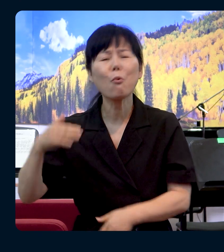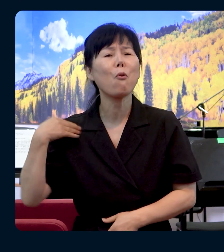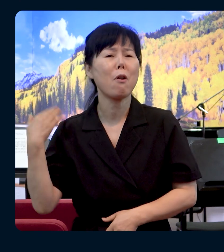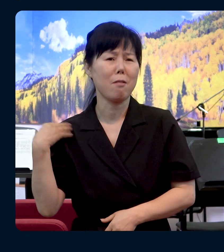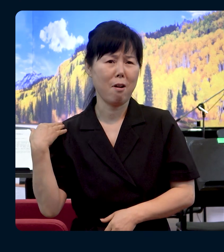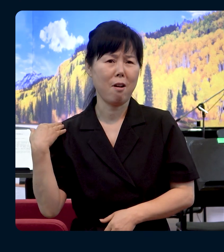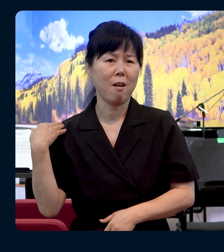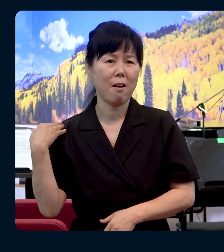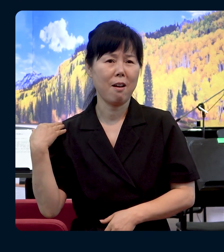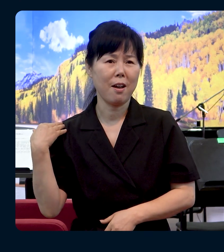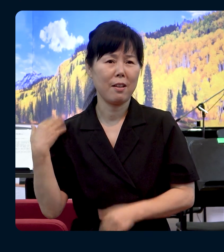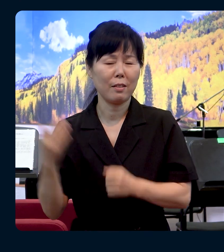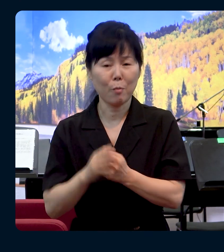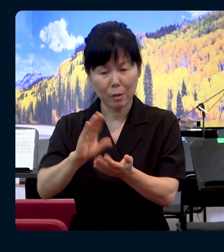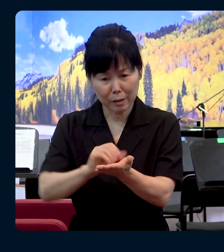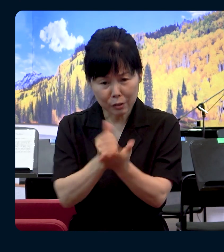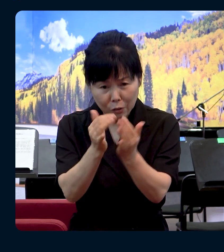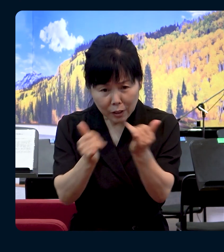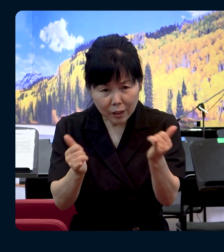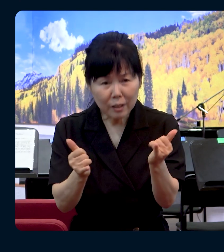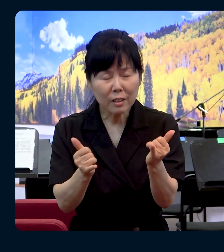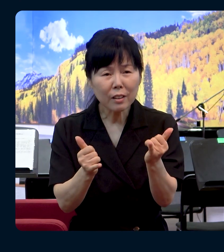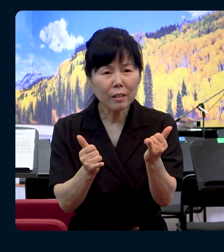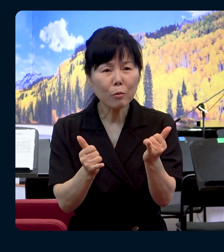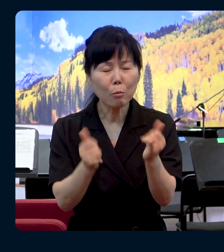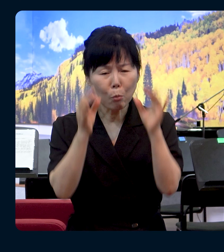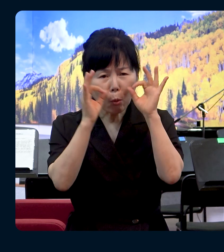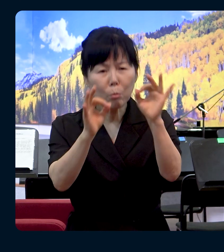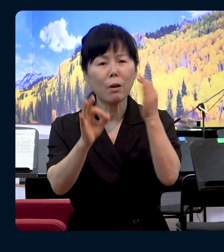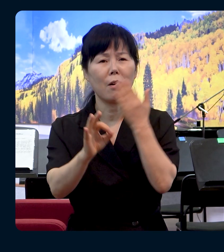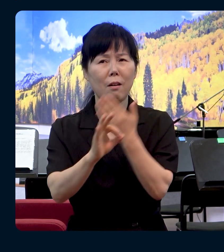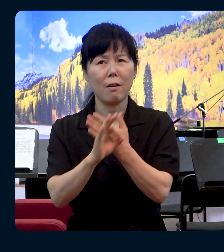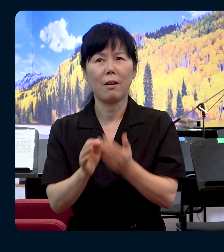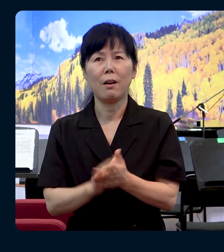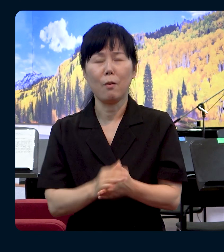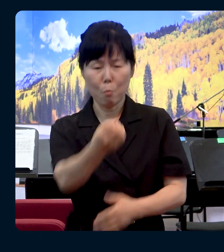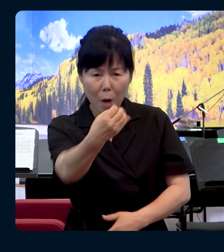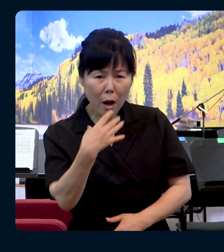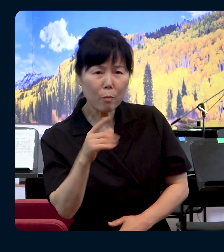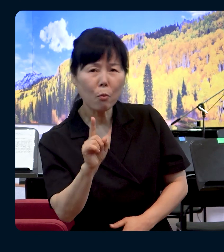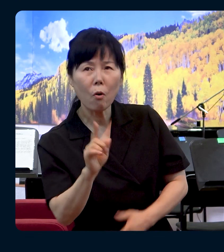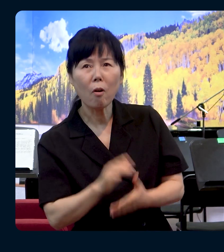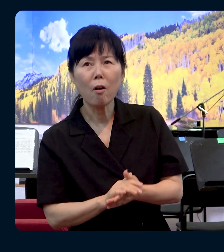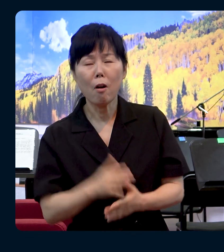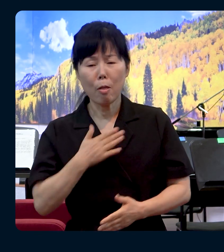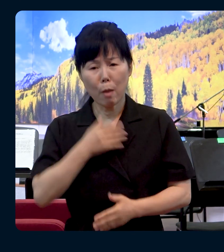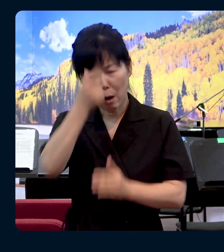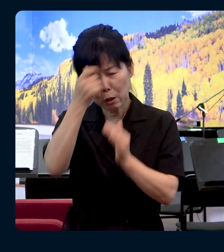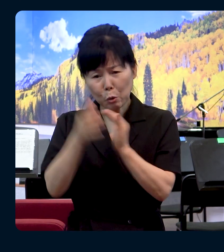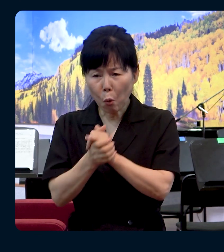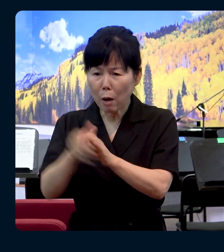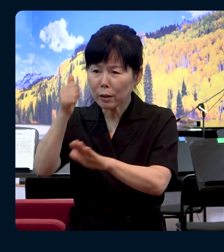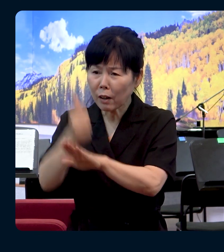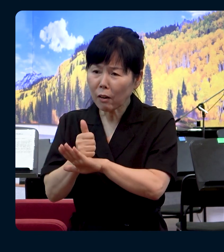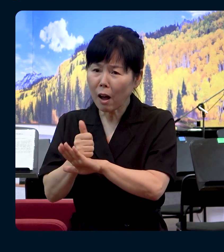그러니까 그리스도인이라고 하는 사람들 중에서 정말 제가 많이 듣게 되는 건데, 이런 말을 해요. 내가 기도한다고